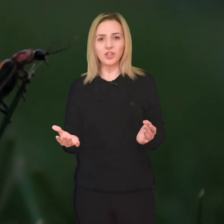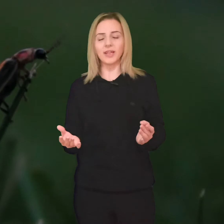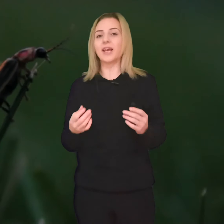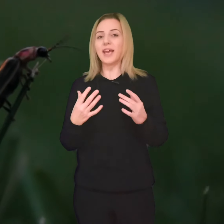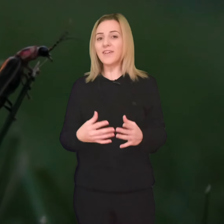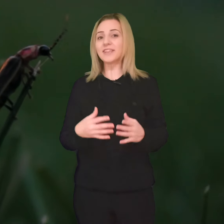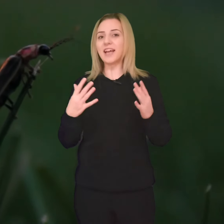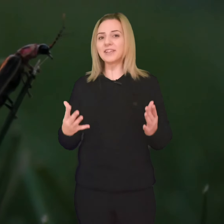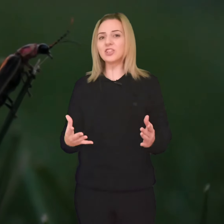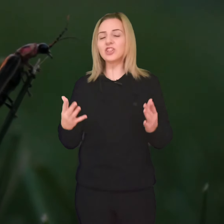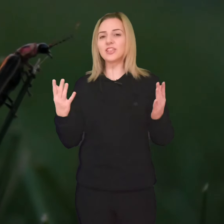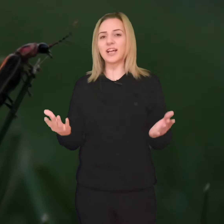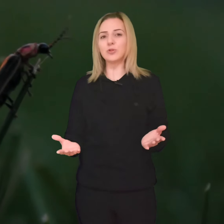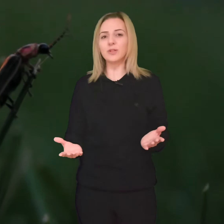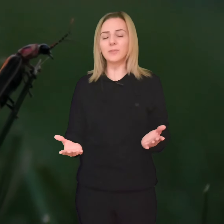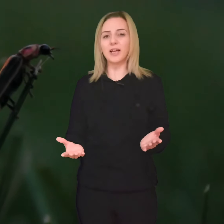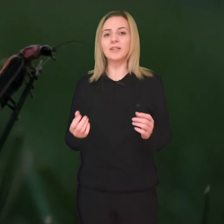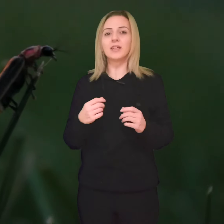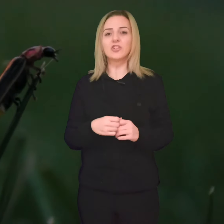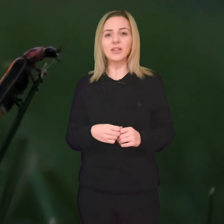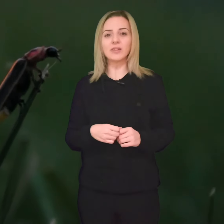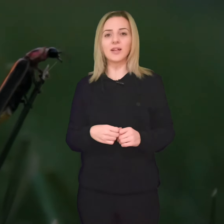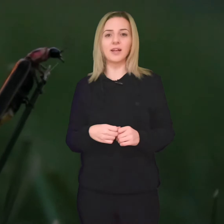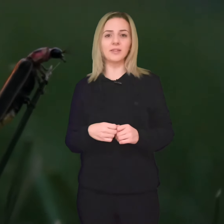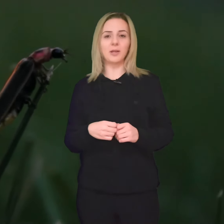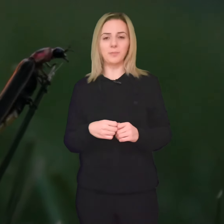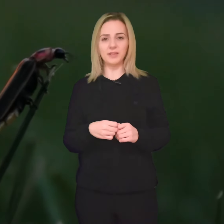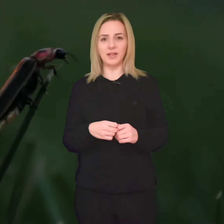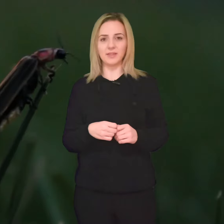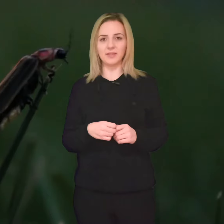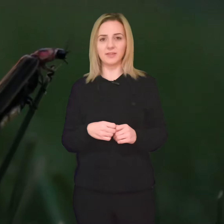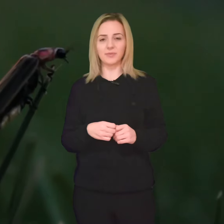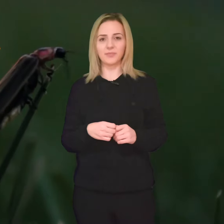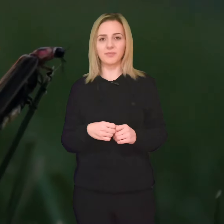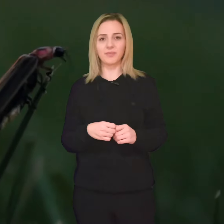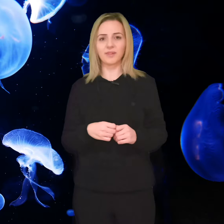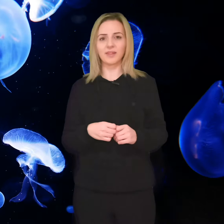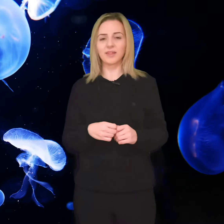Ateş böceği, evet, kendi ışığını kendi üretebilen canlılardan bir tanesidir.